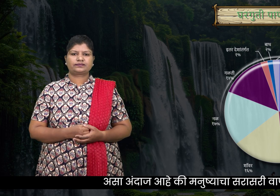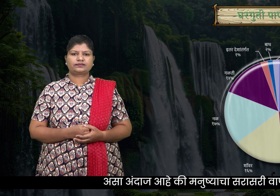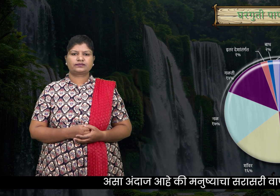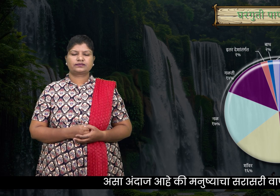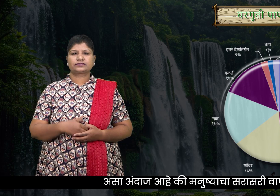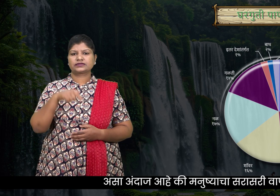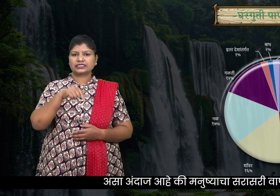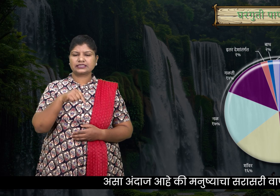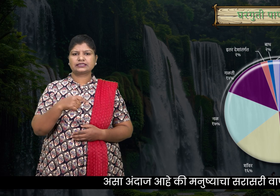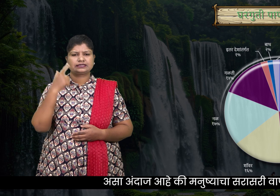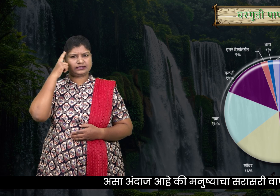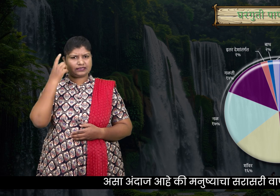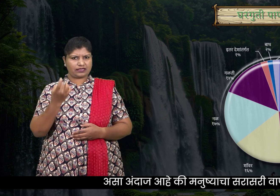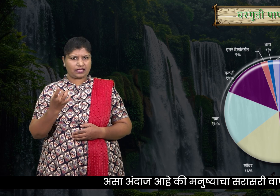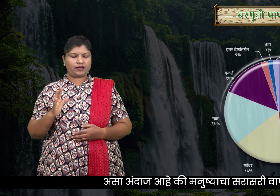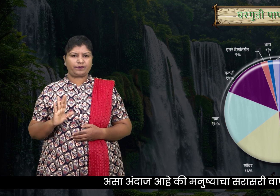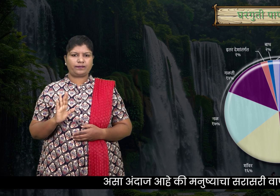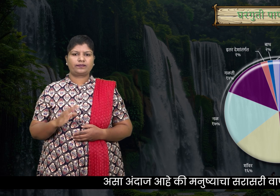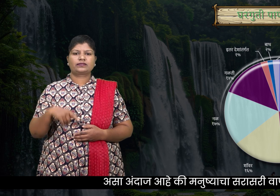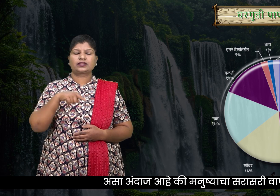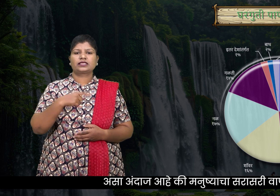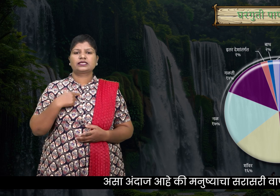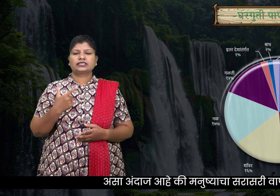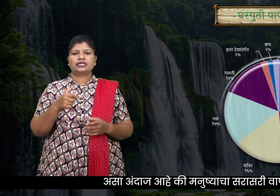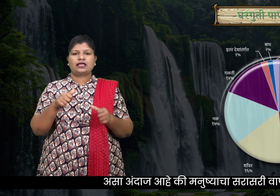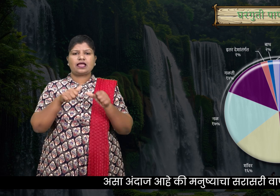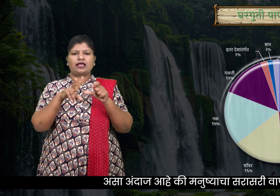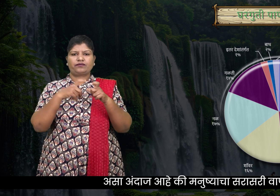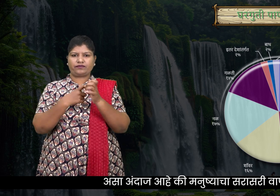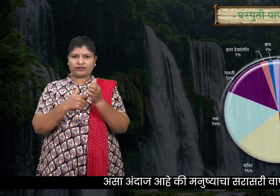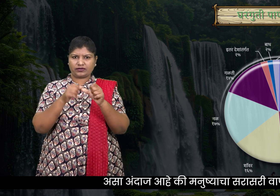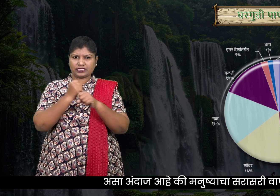असा अंदाज आहे की मनुष्याचा सरासरी वापर